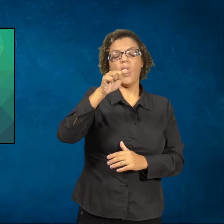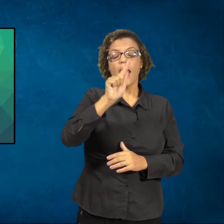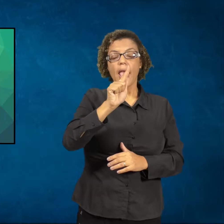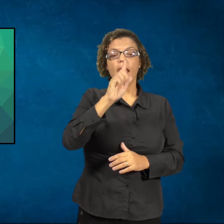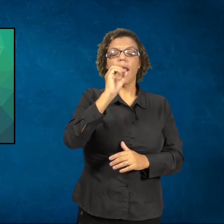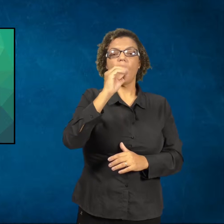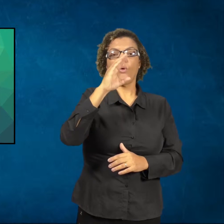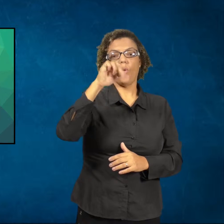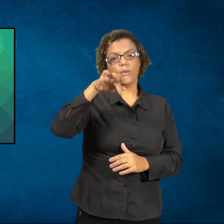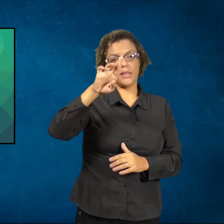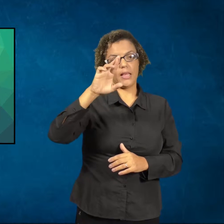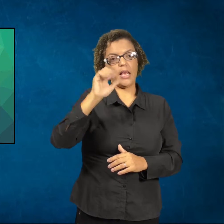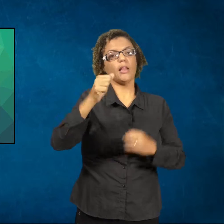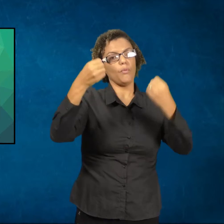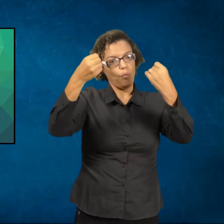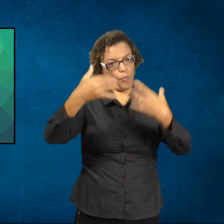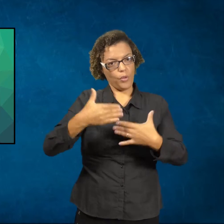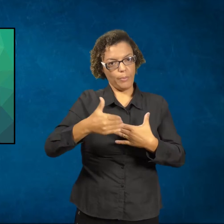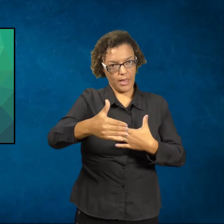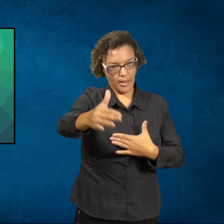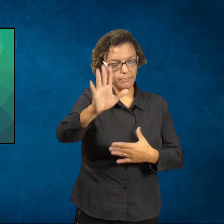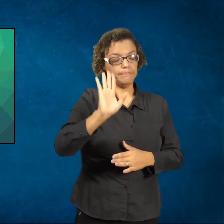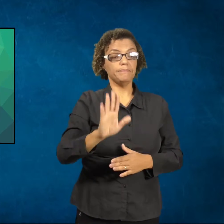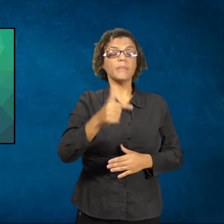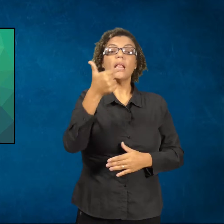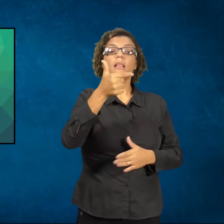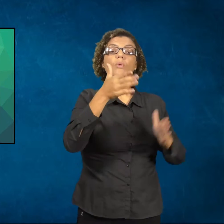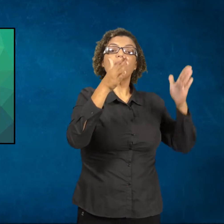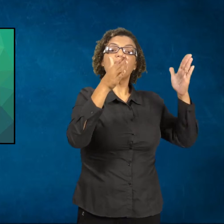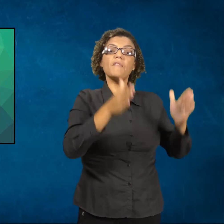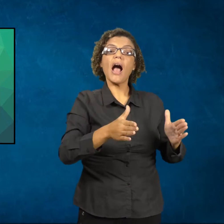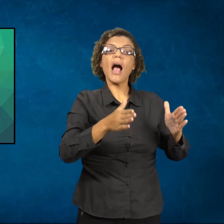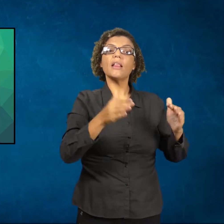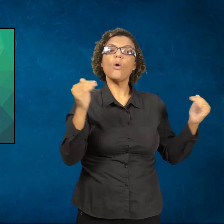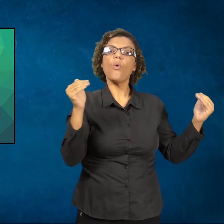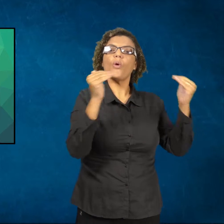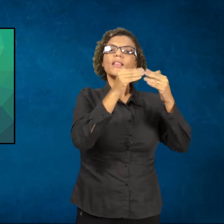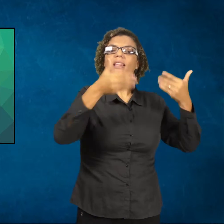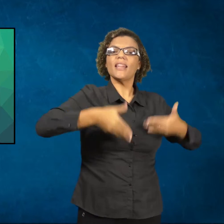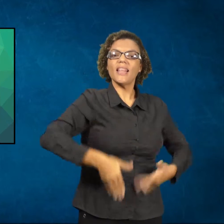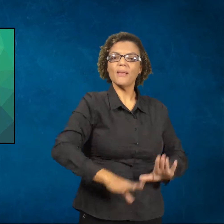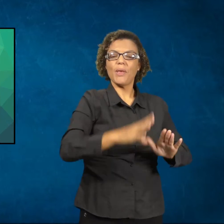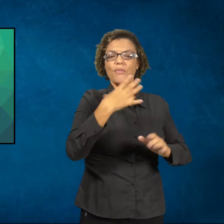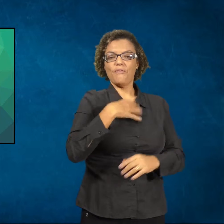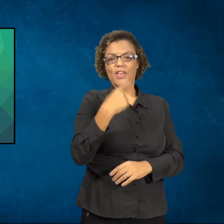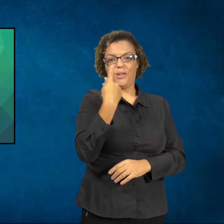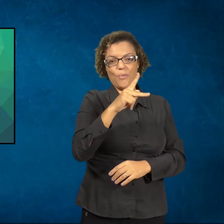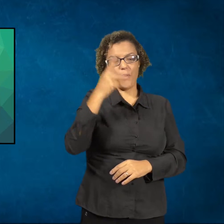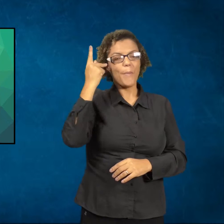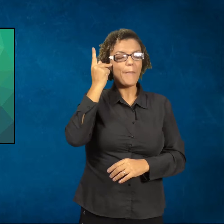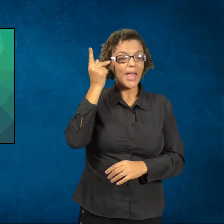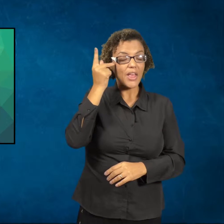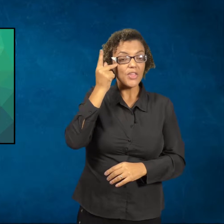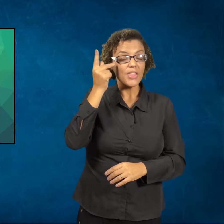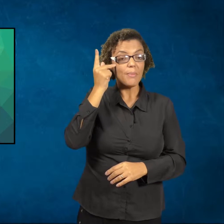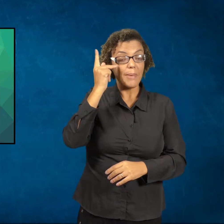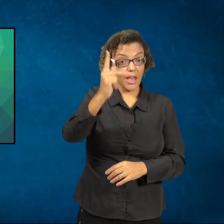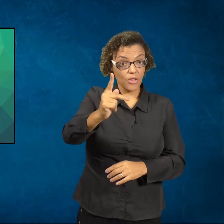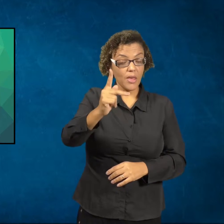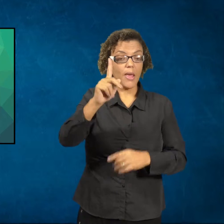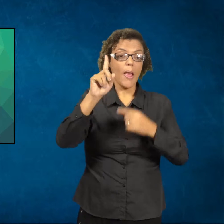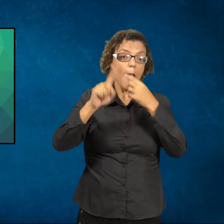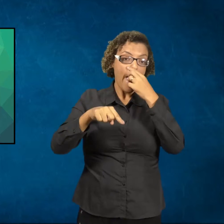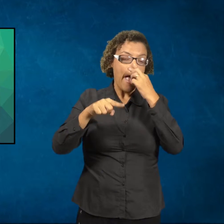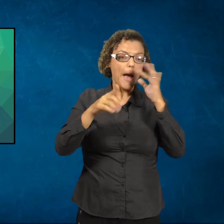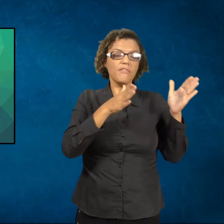respeito disso. Uma segunda fase, que coincide com o nascimento dos filhos do Piaget, que é uma fase